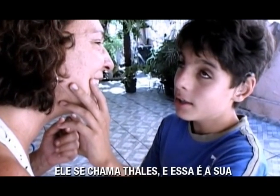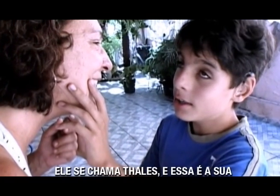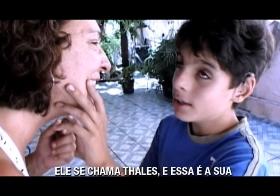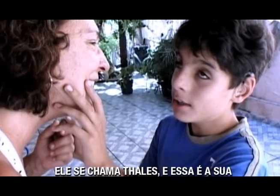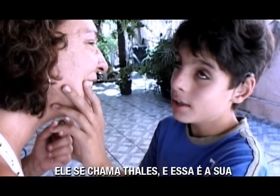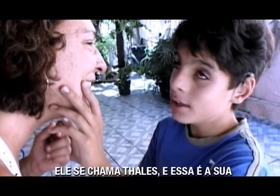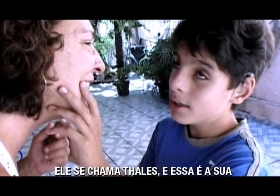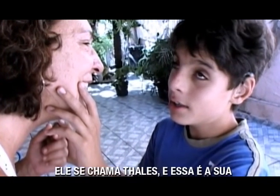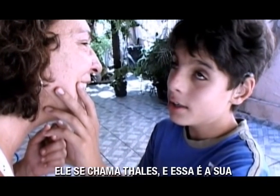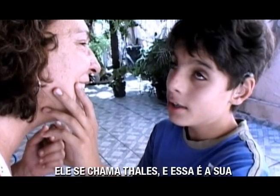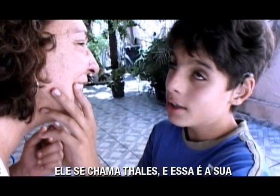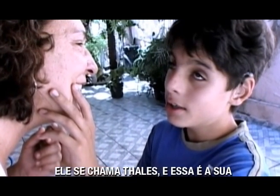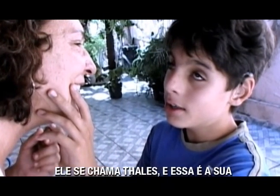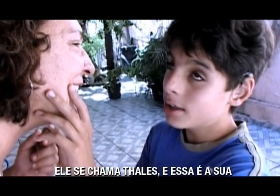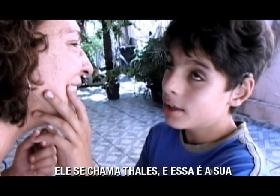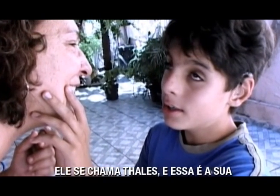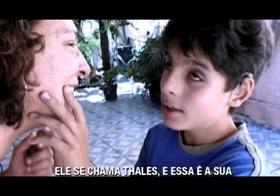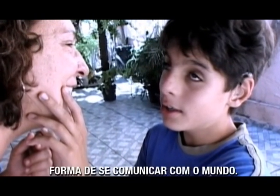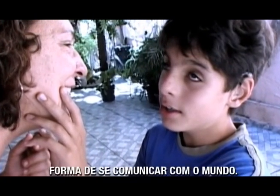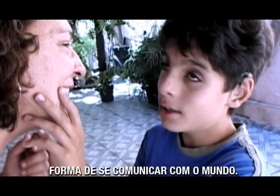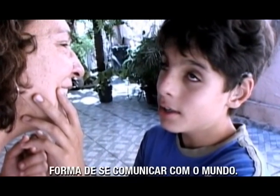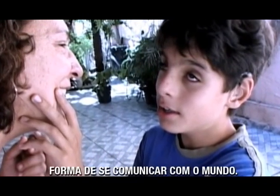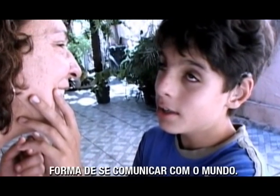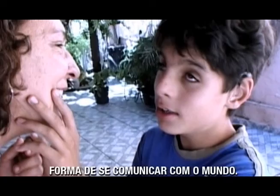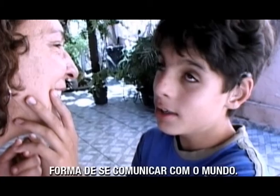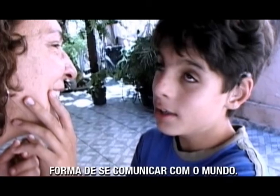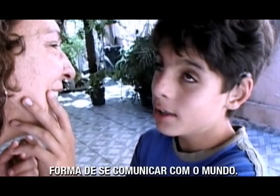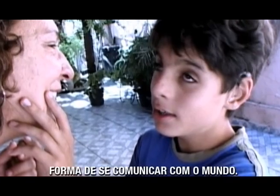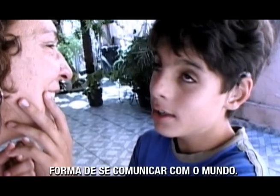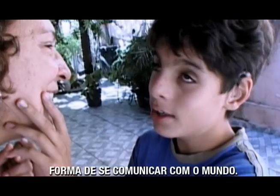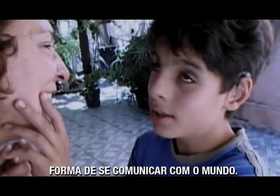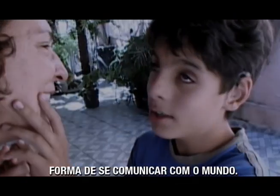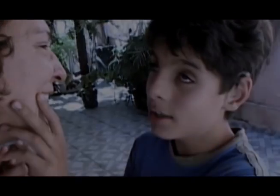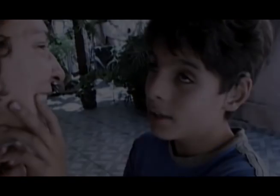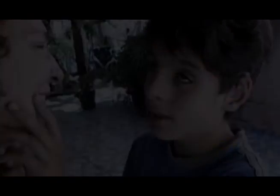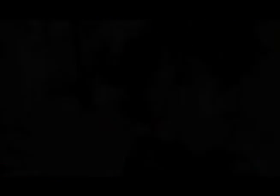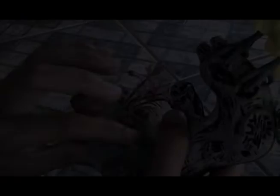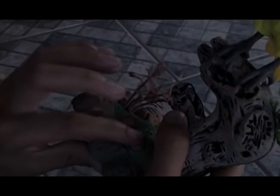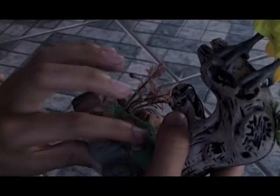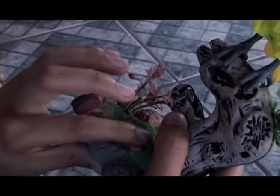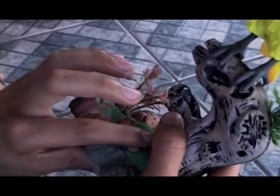Ele se chama Thales, e essa é sua forma de se comunicar com o mundo.